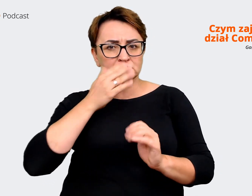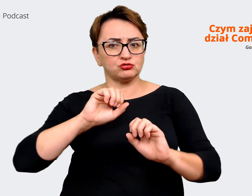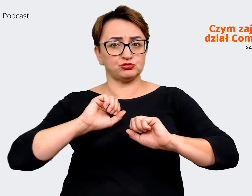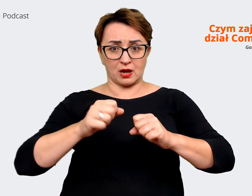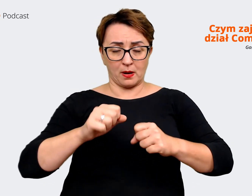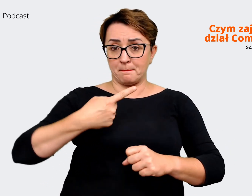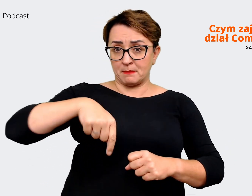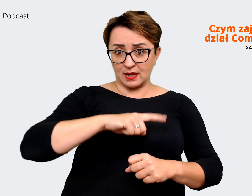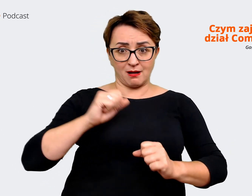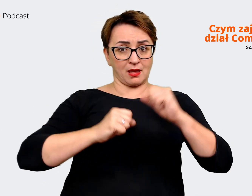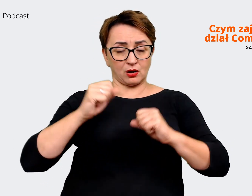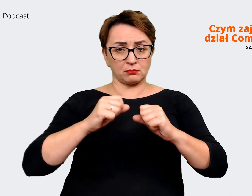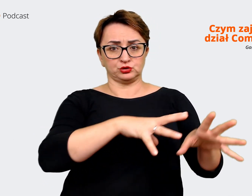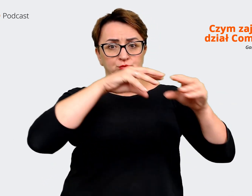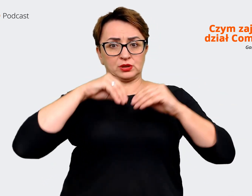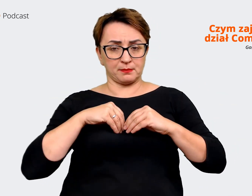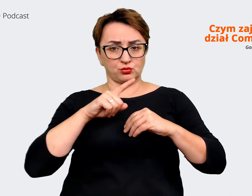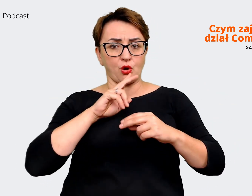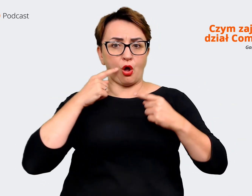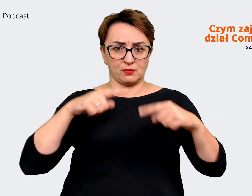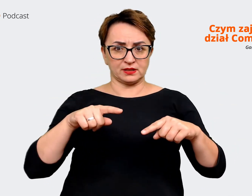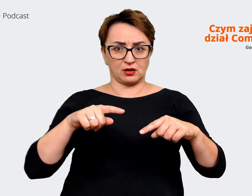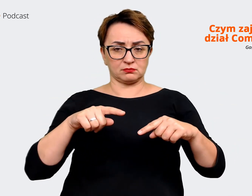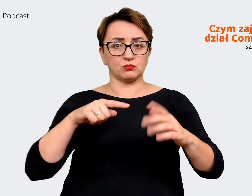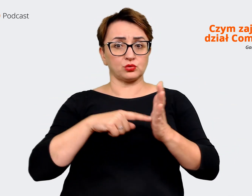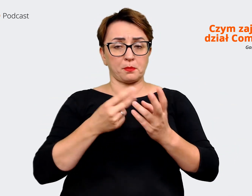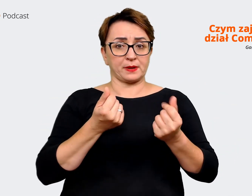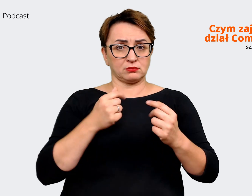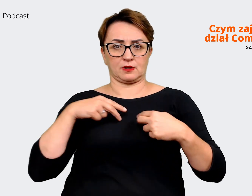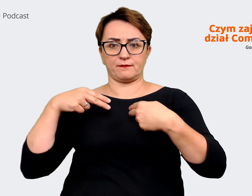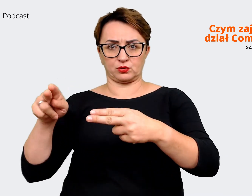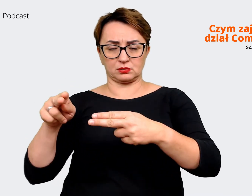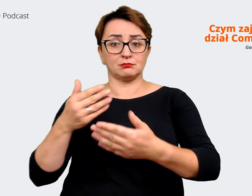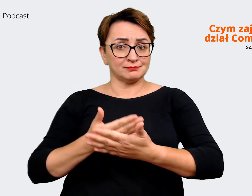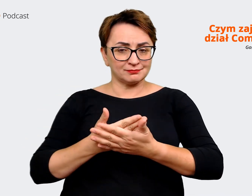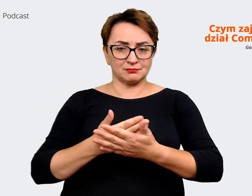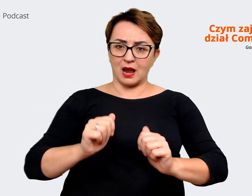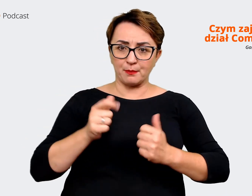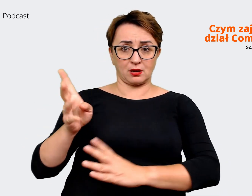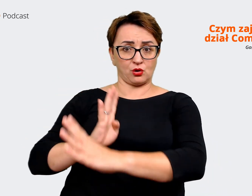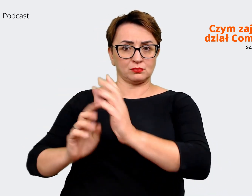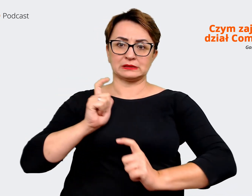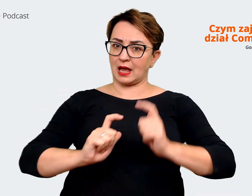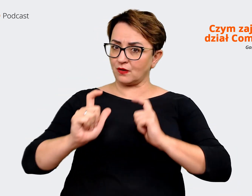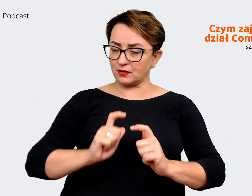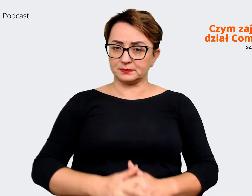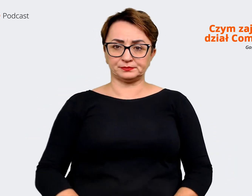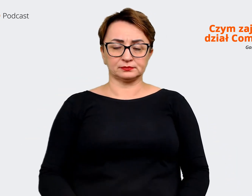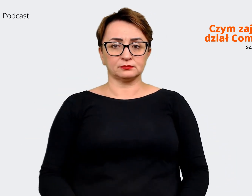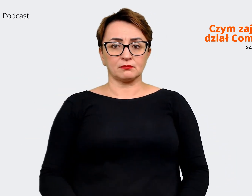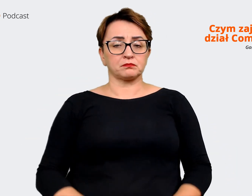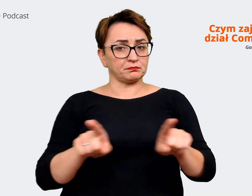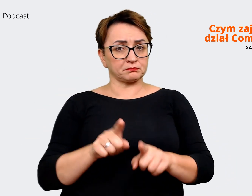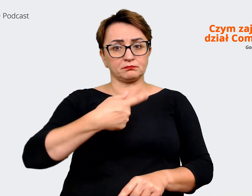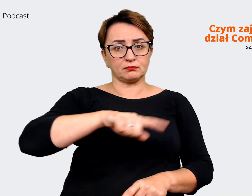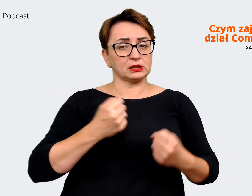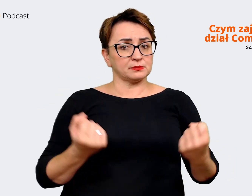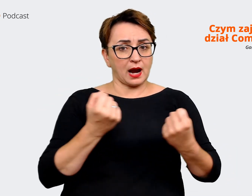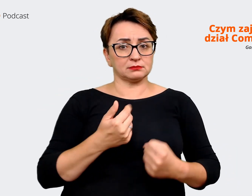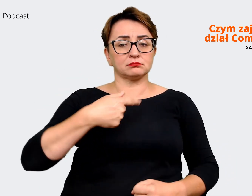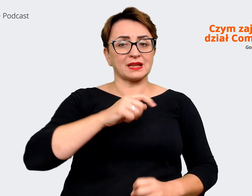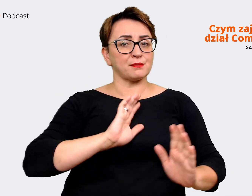że jeżeli kupujący coś kupuje na Allegro, no i ta transakcja nie pójdzie tak, jak do końca on by chciał i sprzedający nie chce na przykład mu zwrócić pieniędzy,